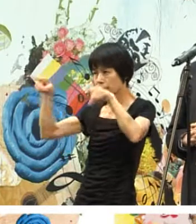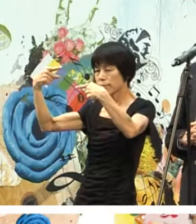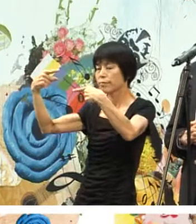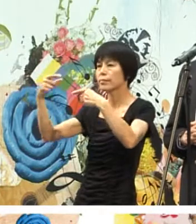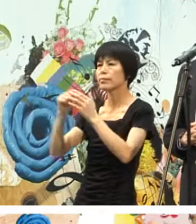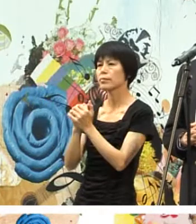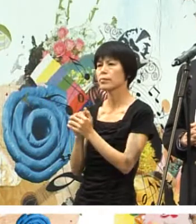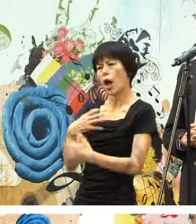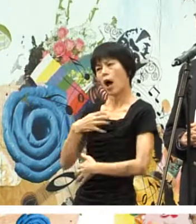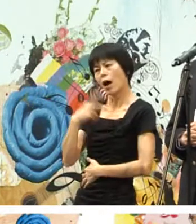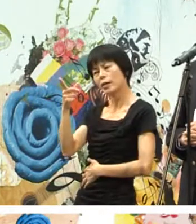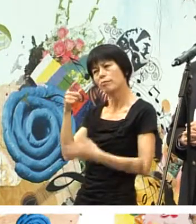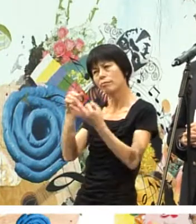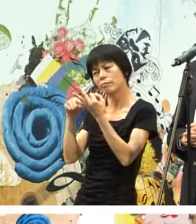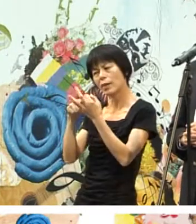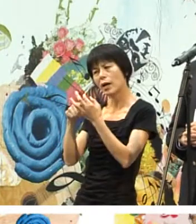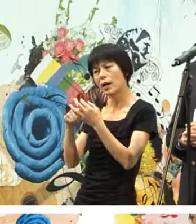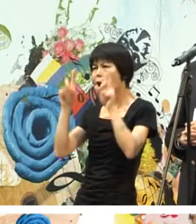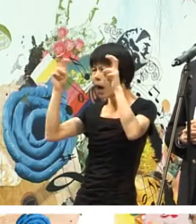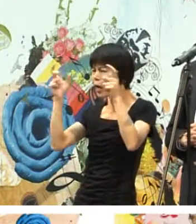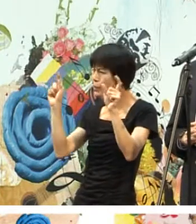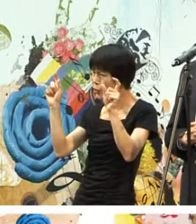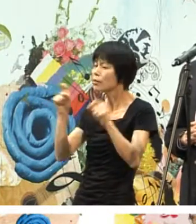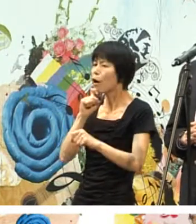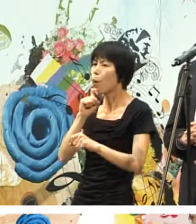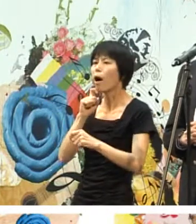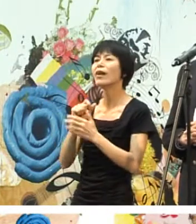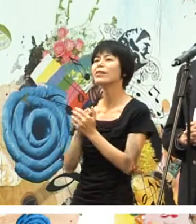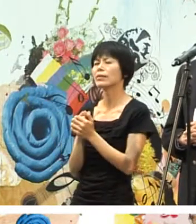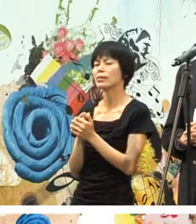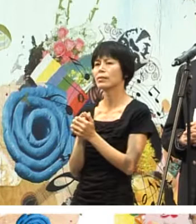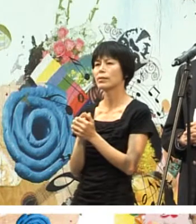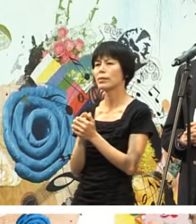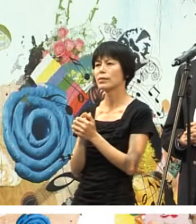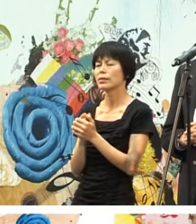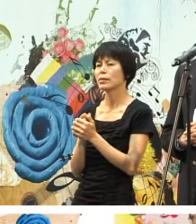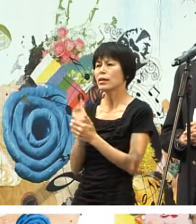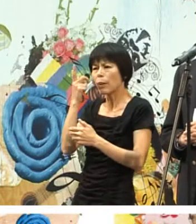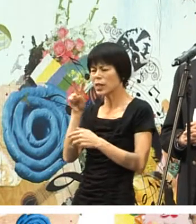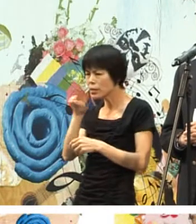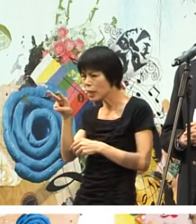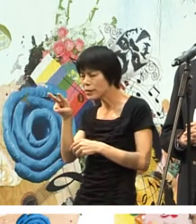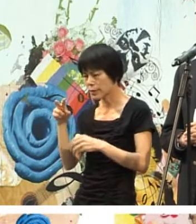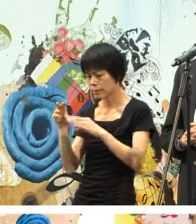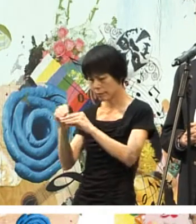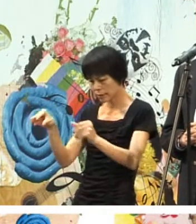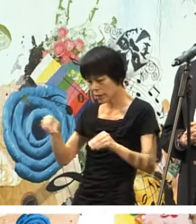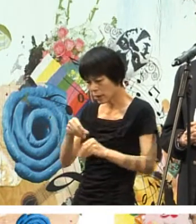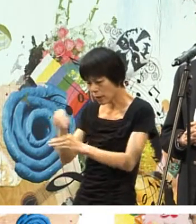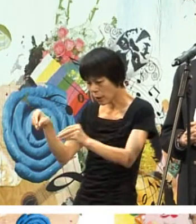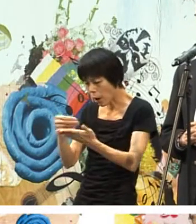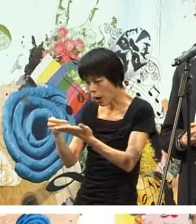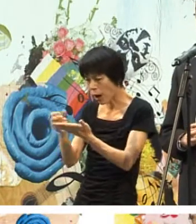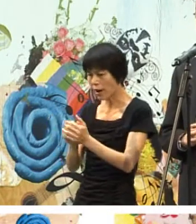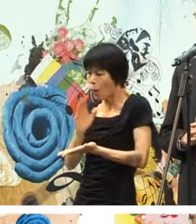節，我覺得這個名字是非常有意思的，因為我剛才特別在看沙畫的時候，覺得這麼多的沙